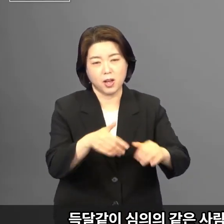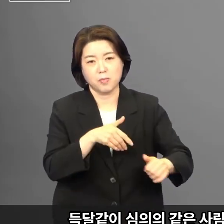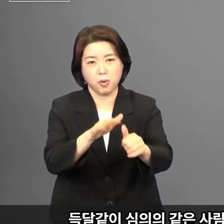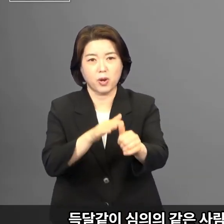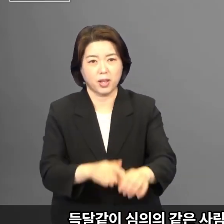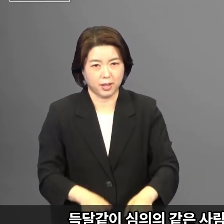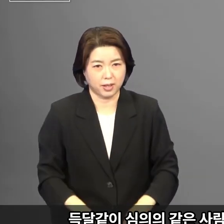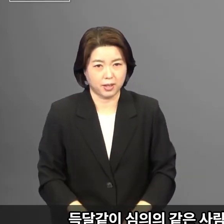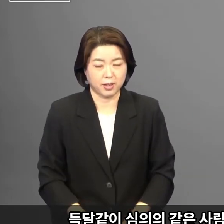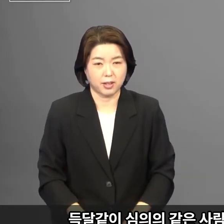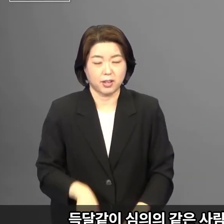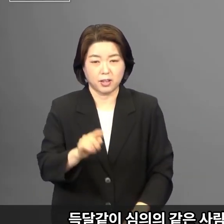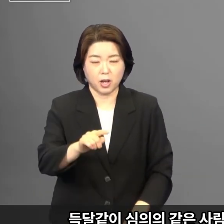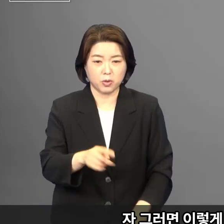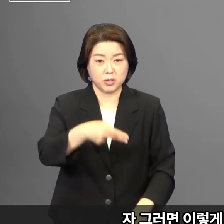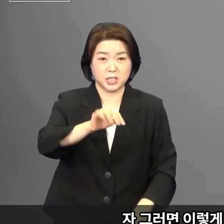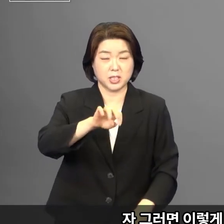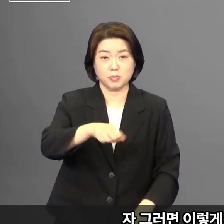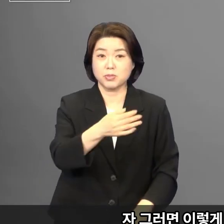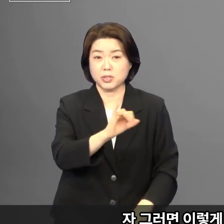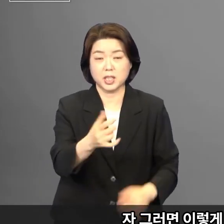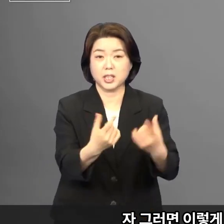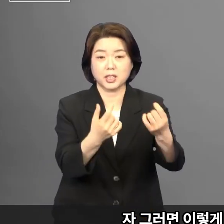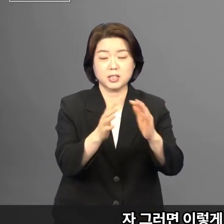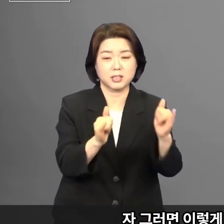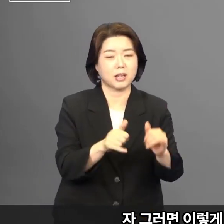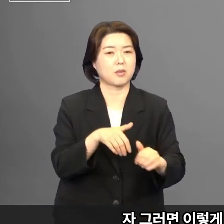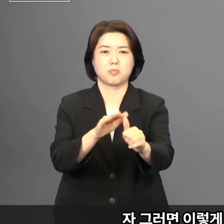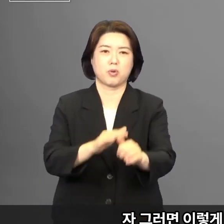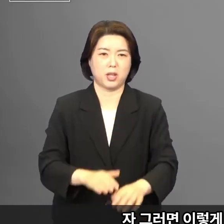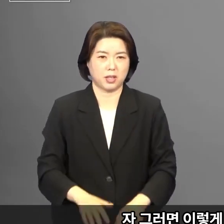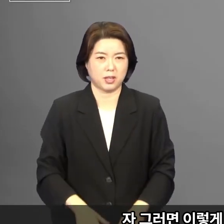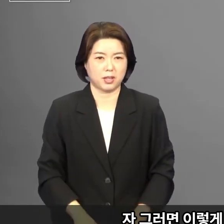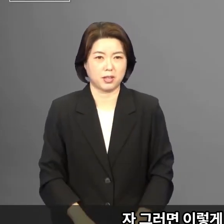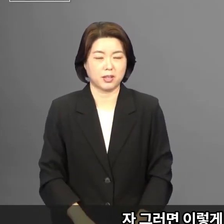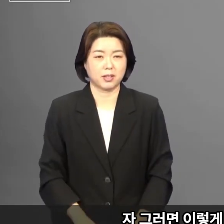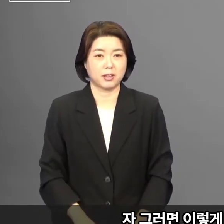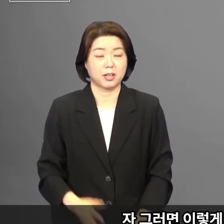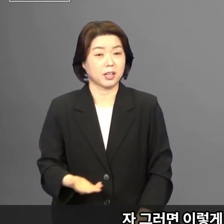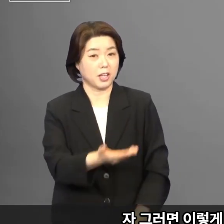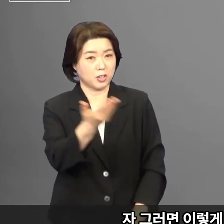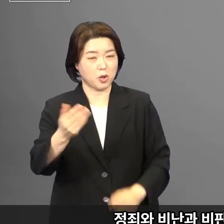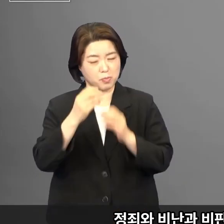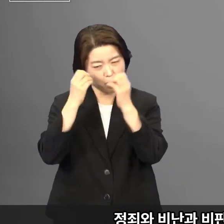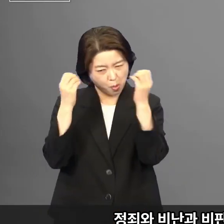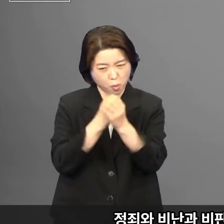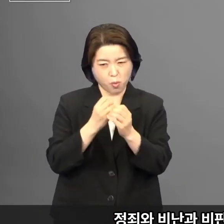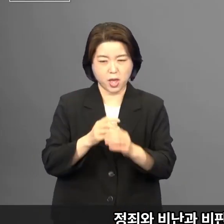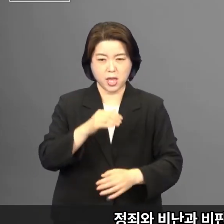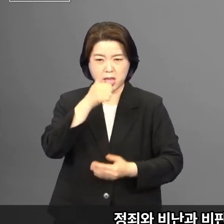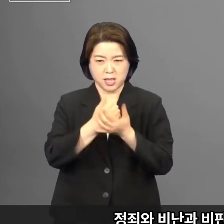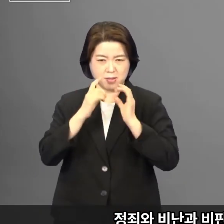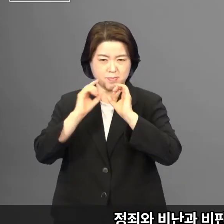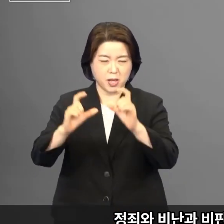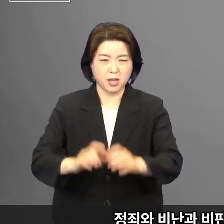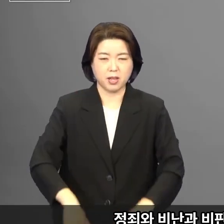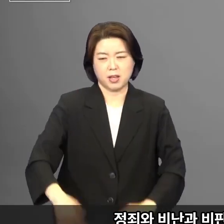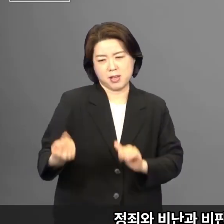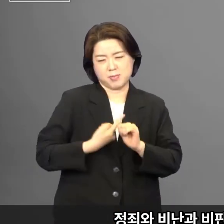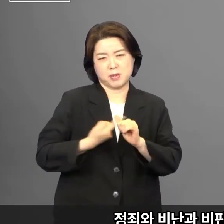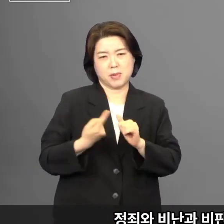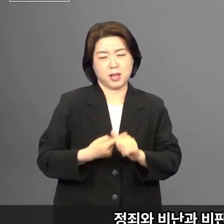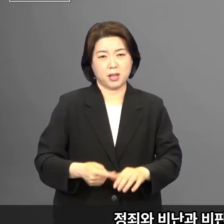통해서 역사할 수가 있는 거죠. 자, 그러면 이렇게 여러분들에게 오해하고 정죄와